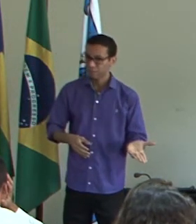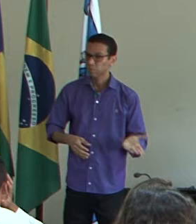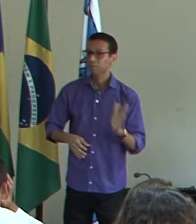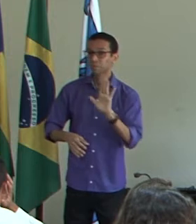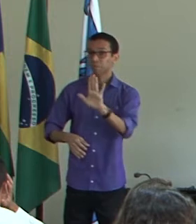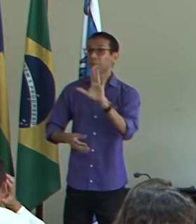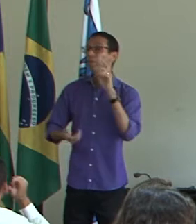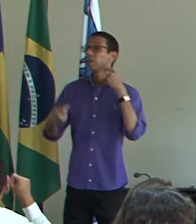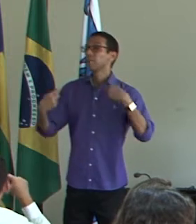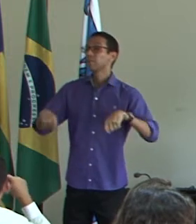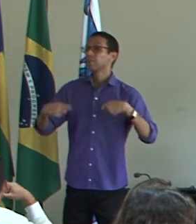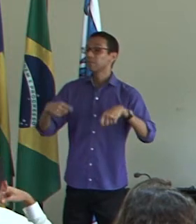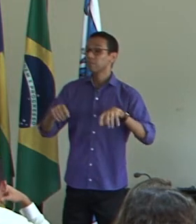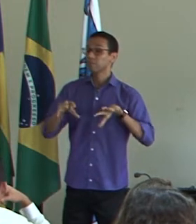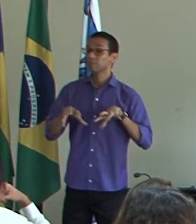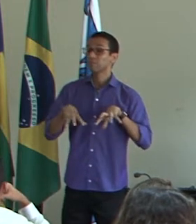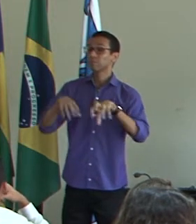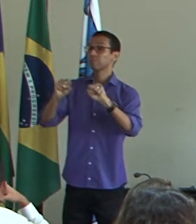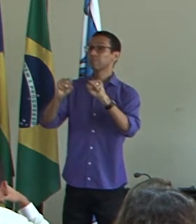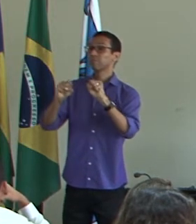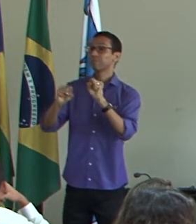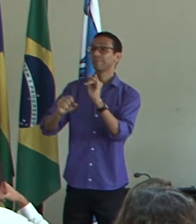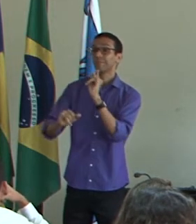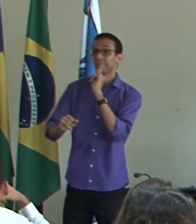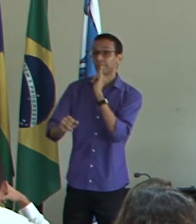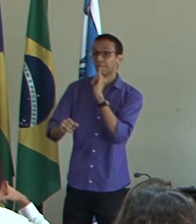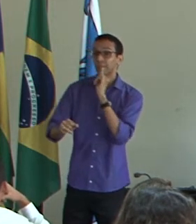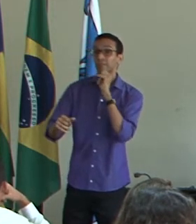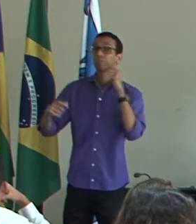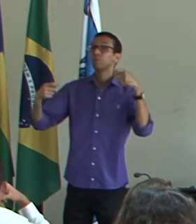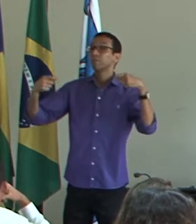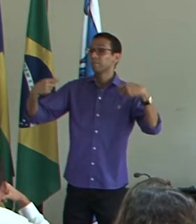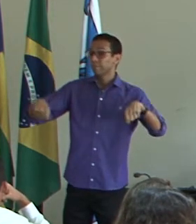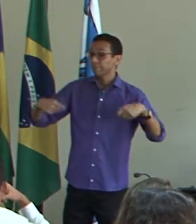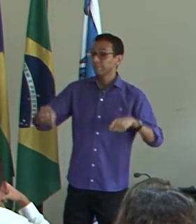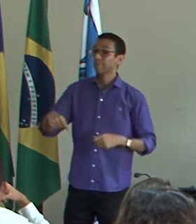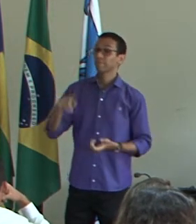fato concretizado, é preciso que a gente tenha